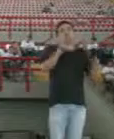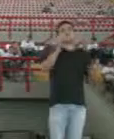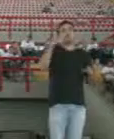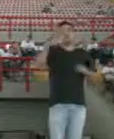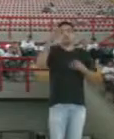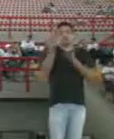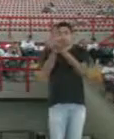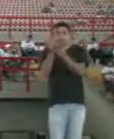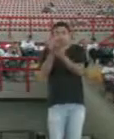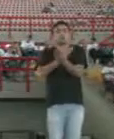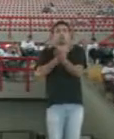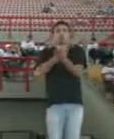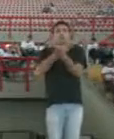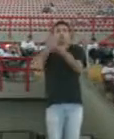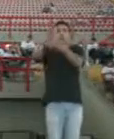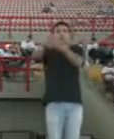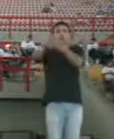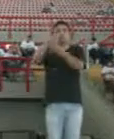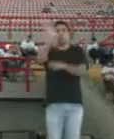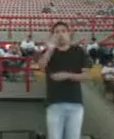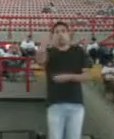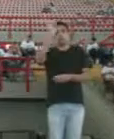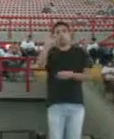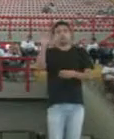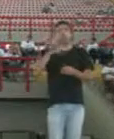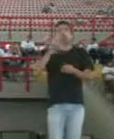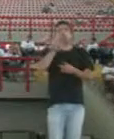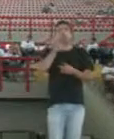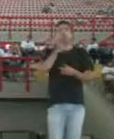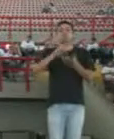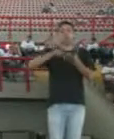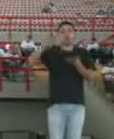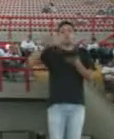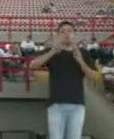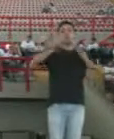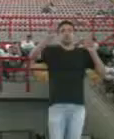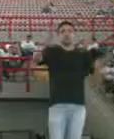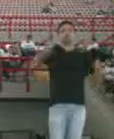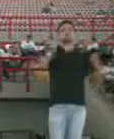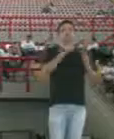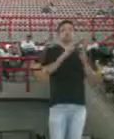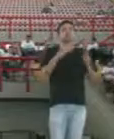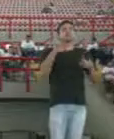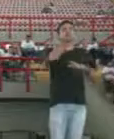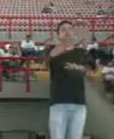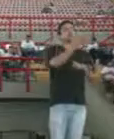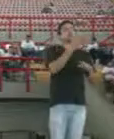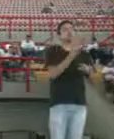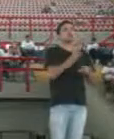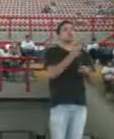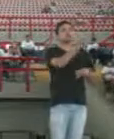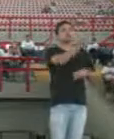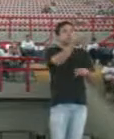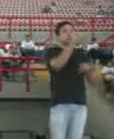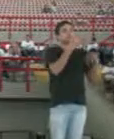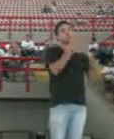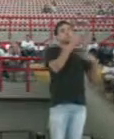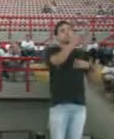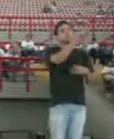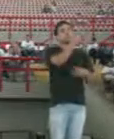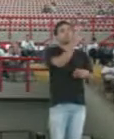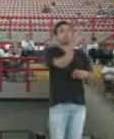estou estudando com os amigos lá na universidade, eu já tenho um vocabulário diferente. Na hora que eu vou conversar com um professor